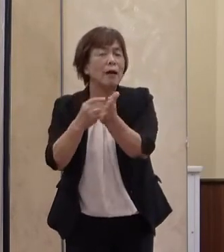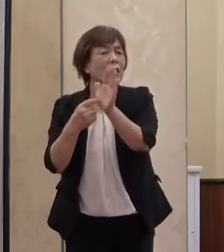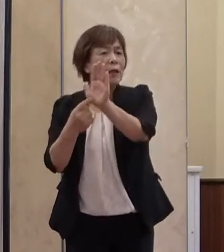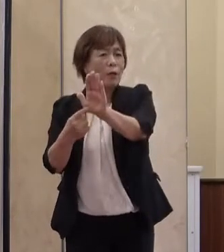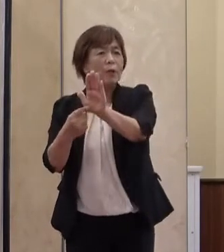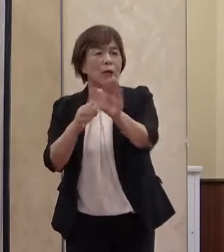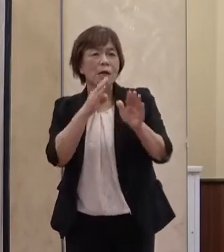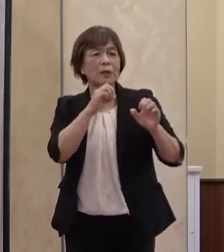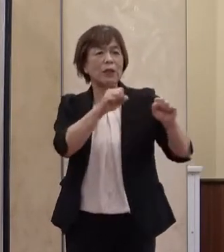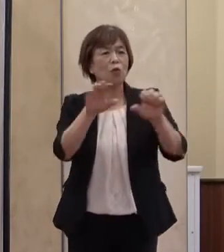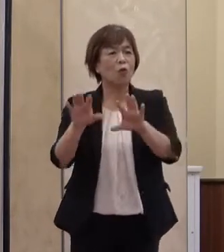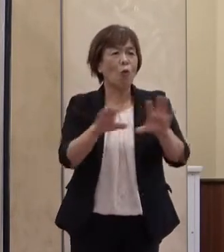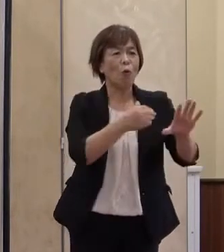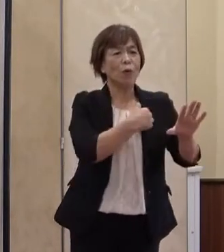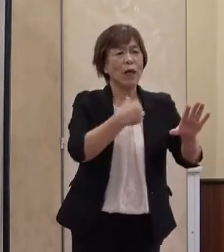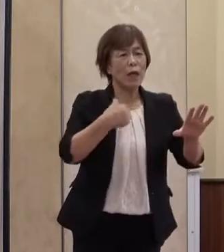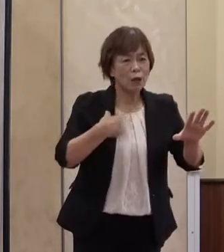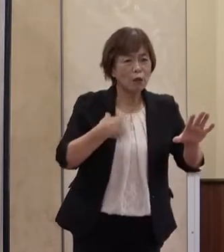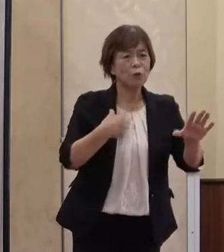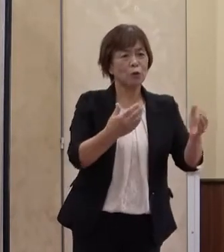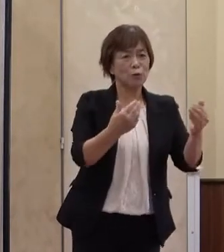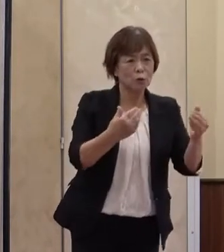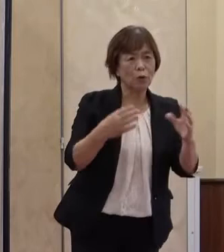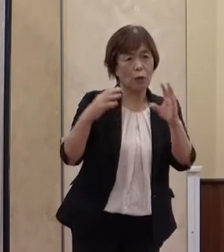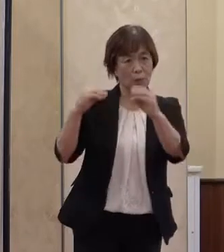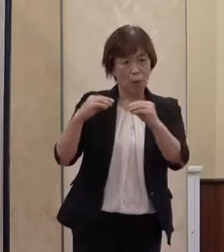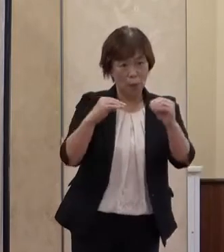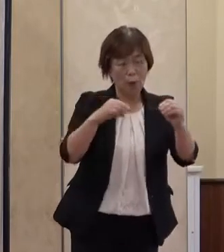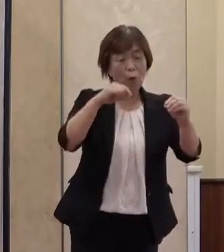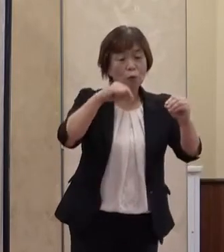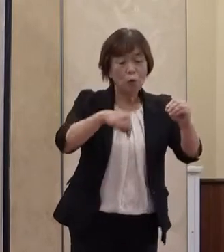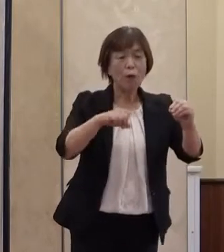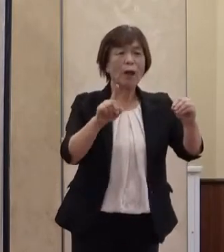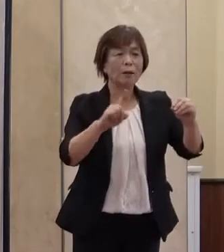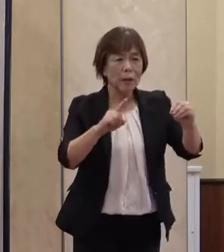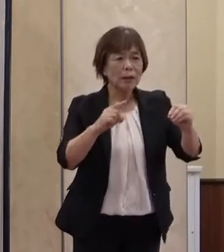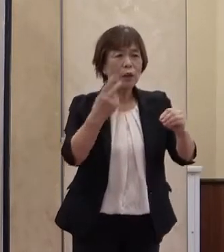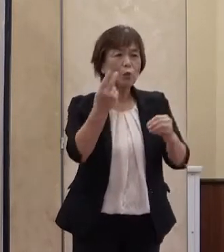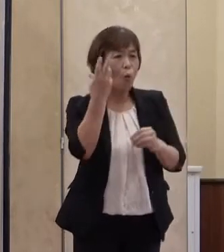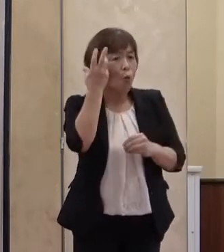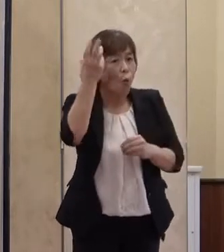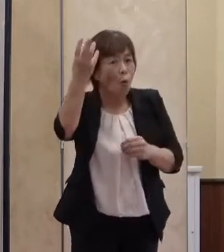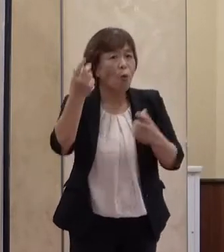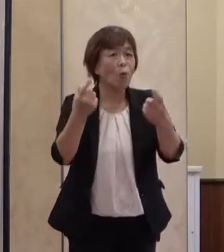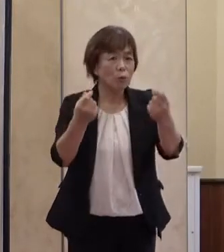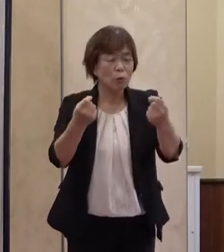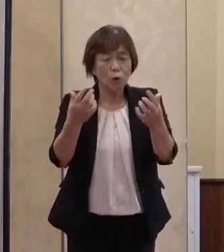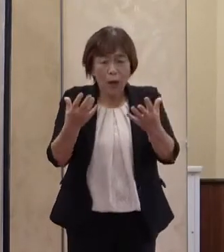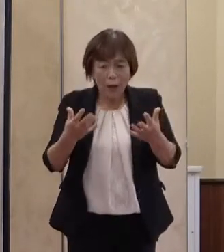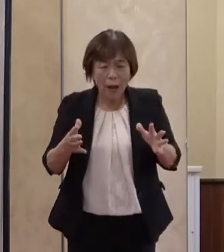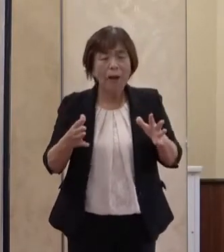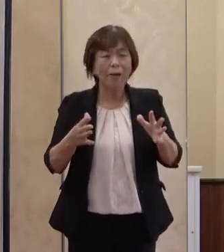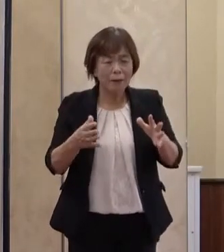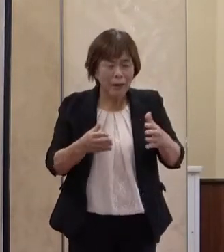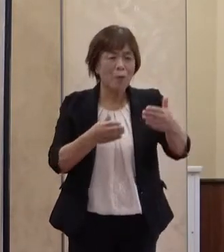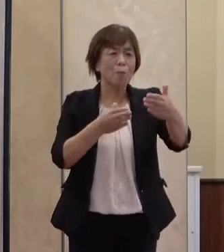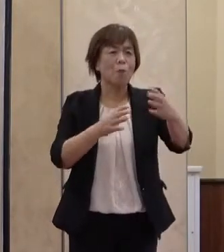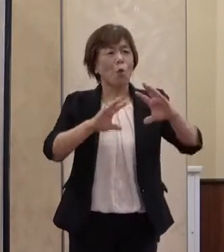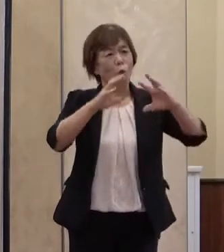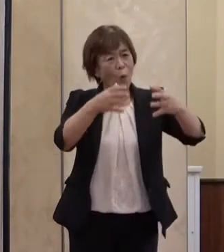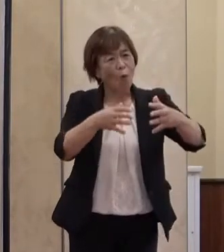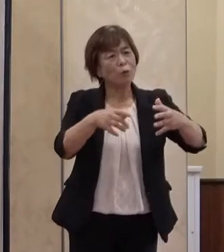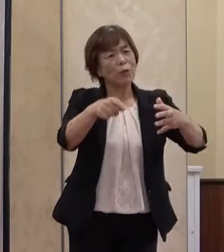んという話はしてます。つまり都構想ですね。こういうことをやらない限りはなかなか難しいんじゃないかという